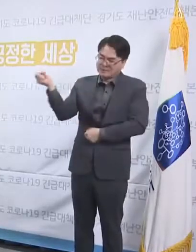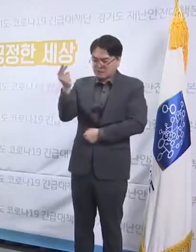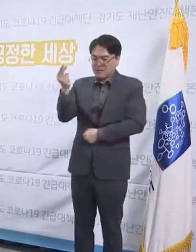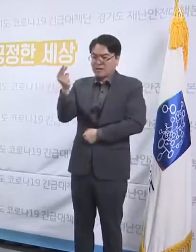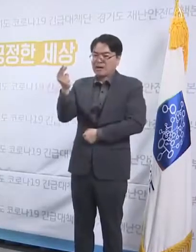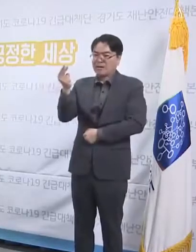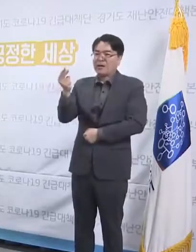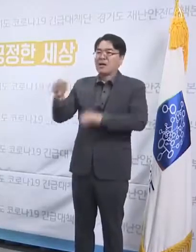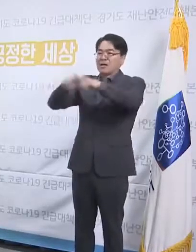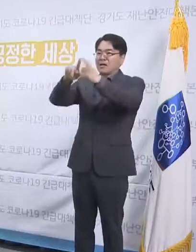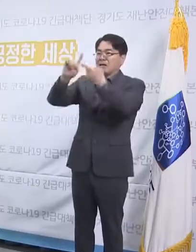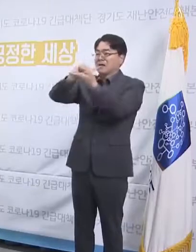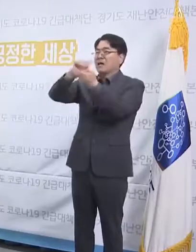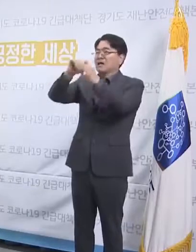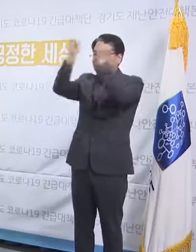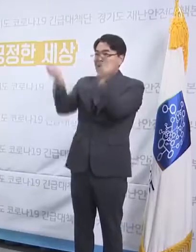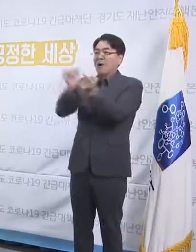사회적